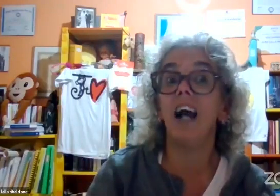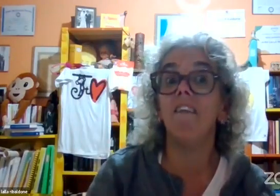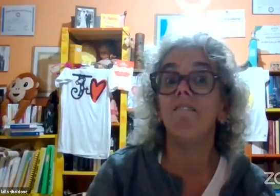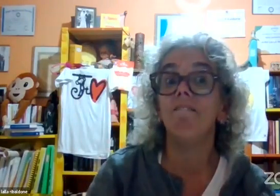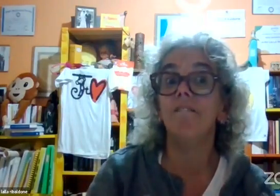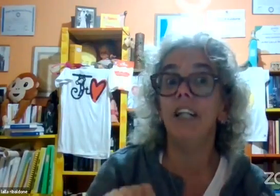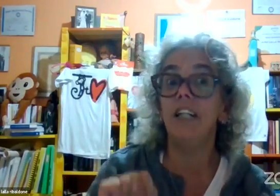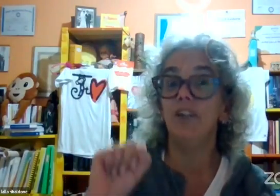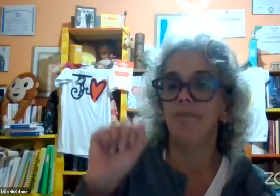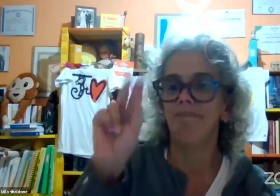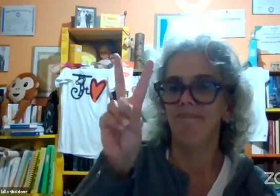Lettera B.